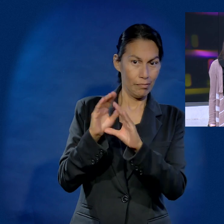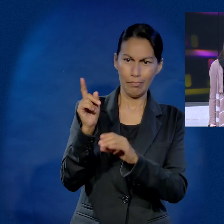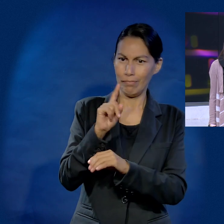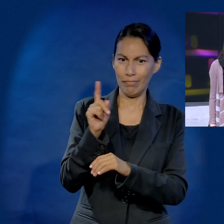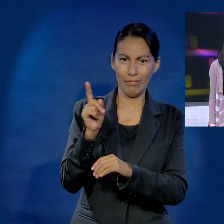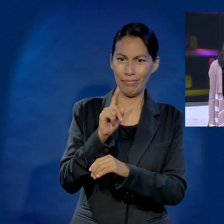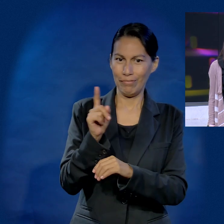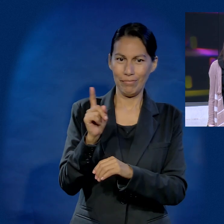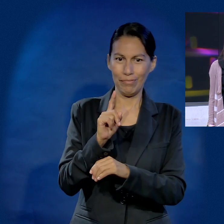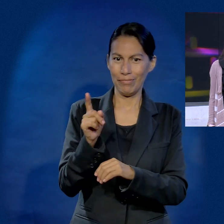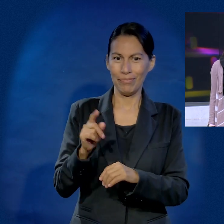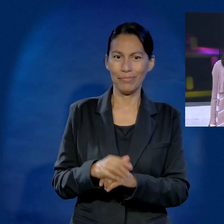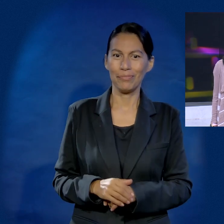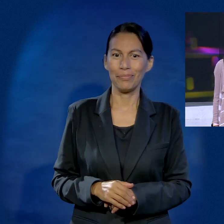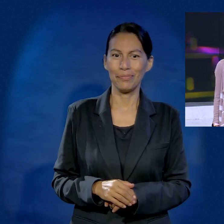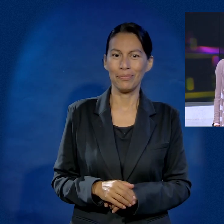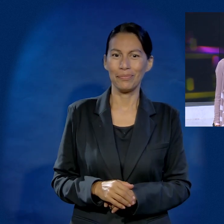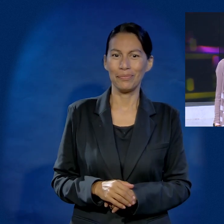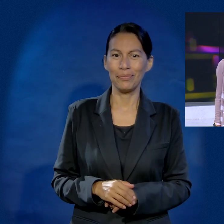Mi esposa no canta.